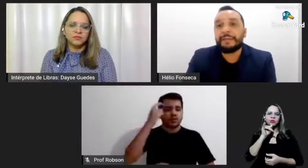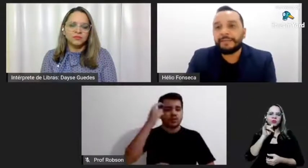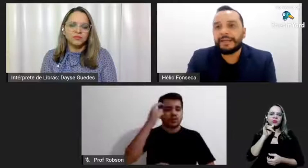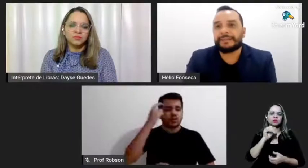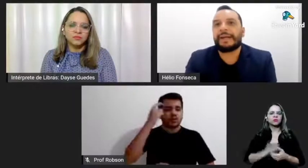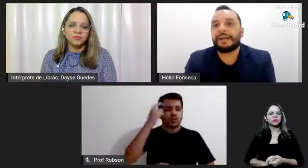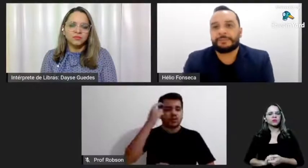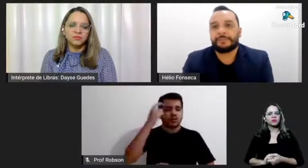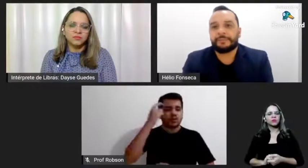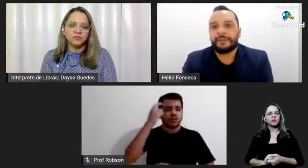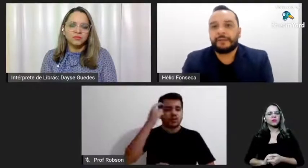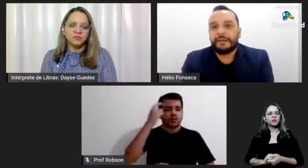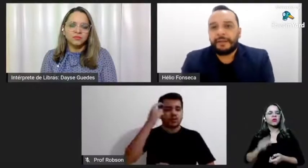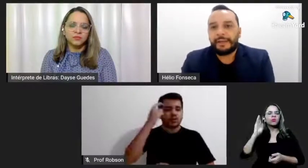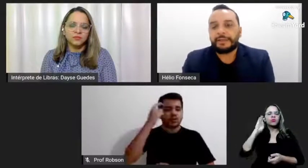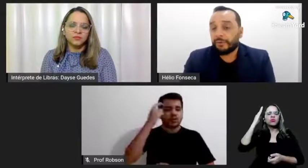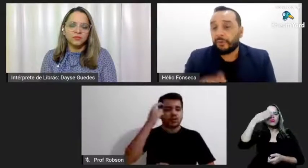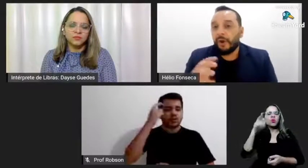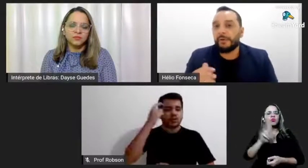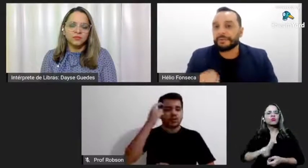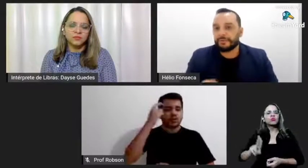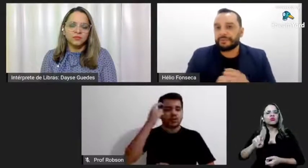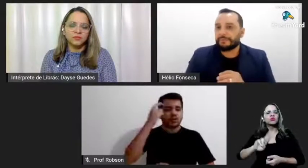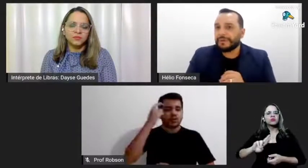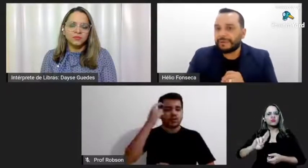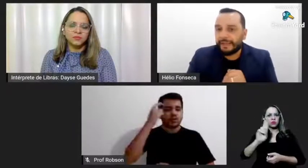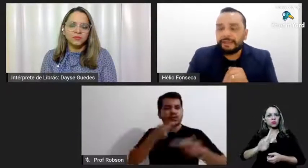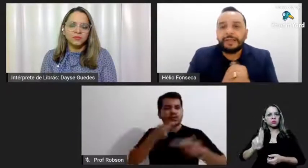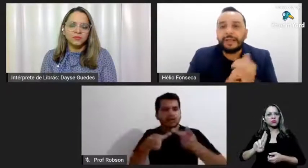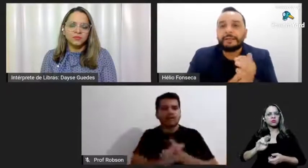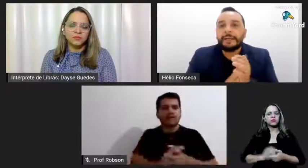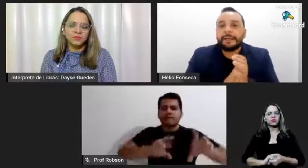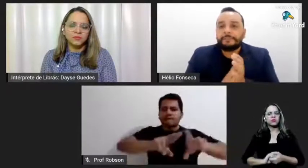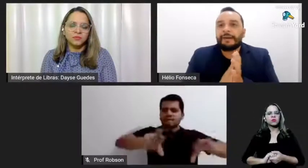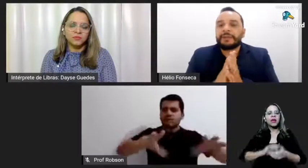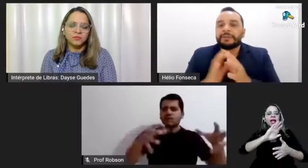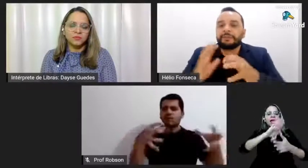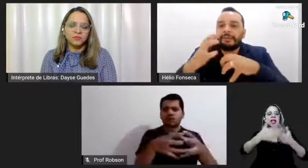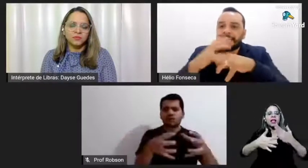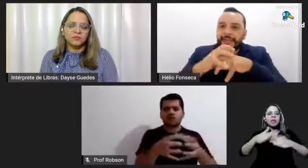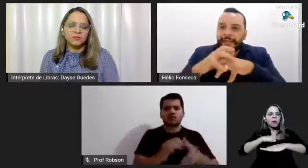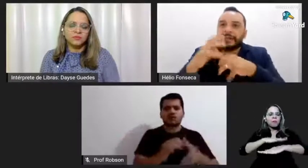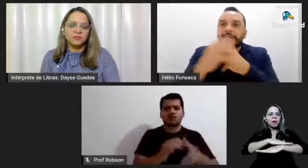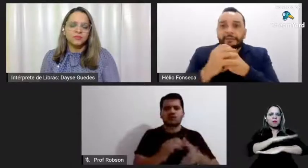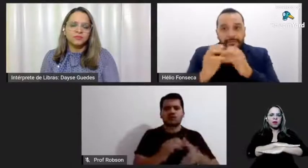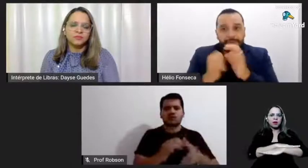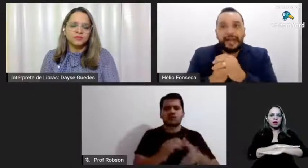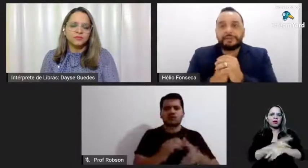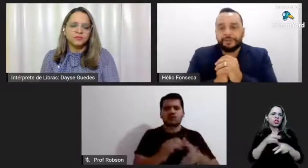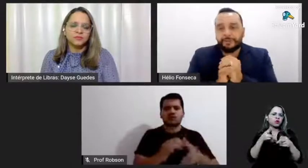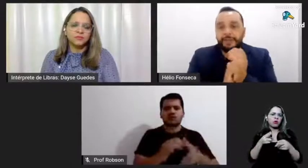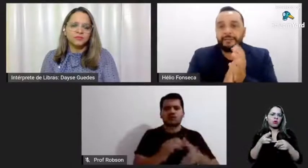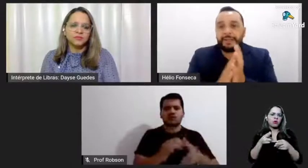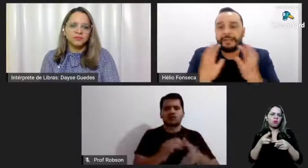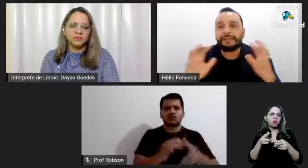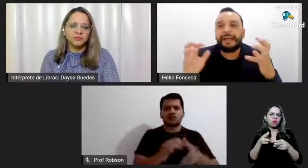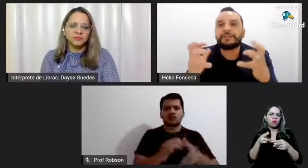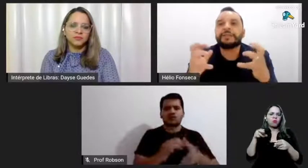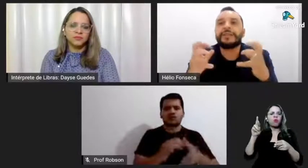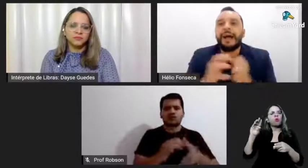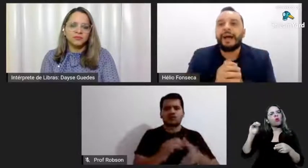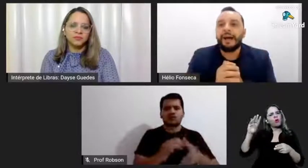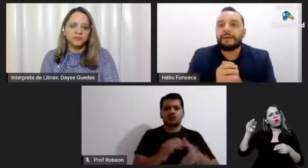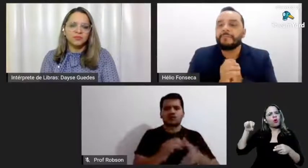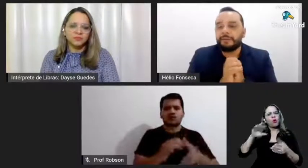usa Libras tátil. Isso que o Robson está fazendo, né? Mas de uma maneira tátil, né? Ele